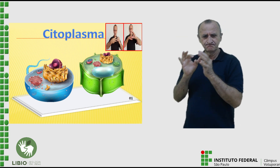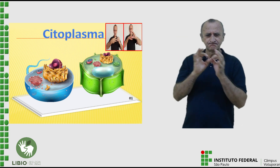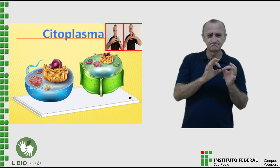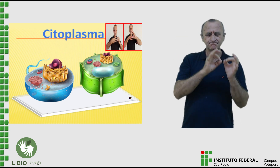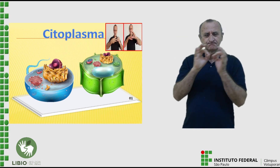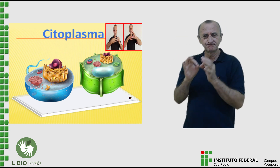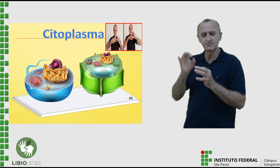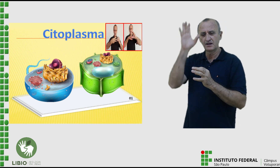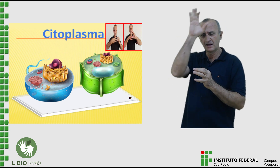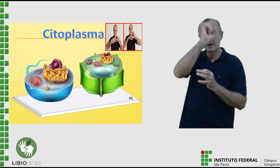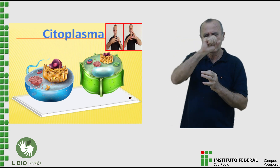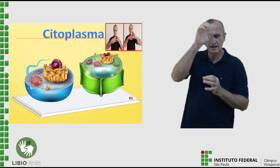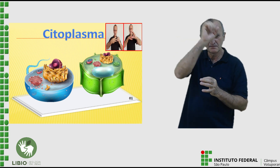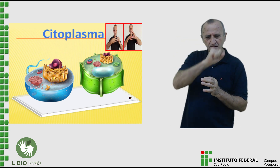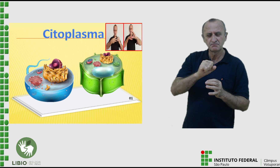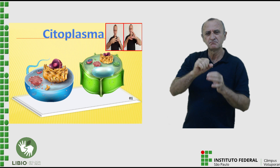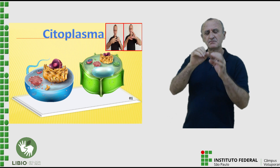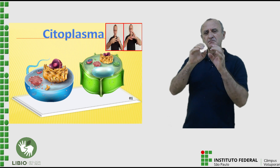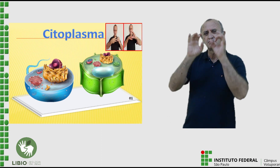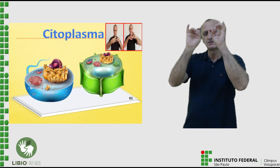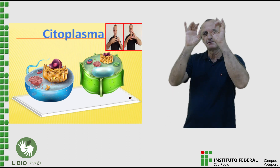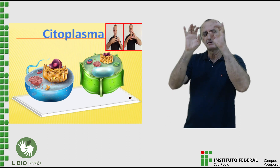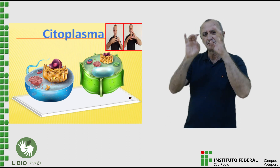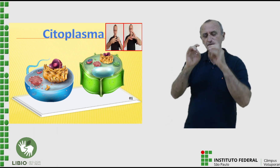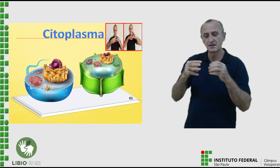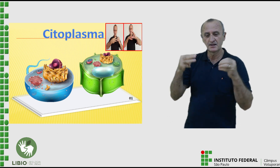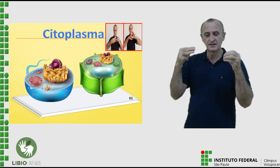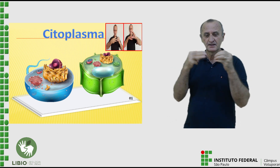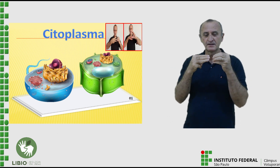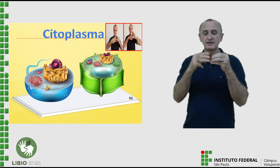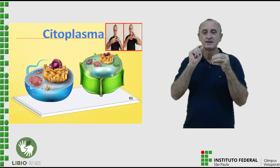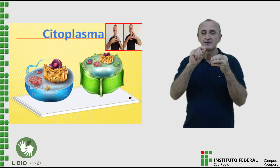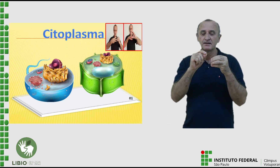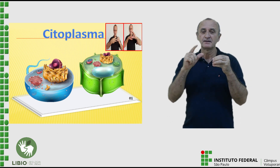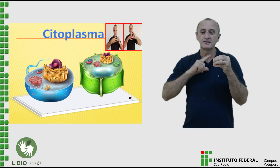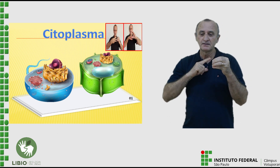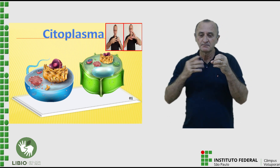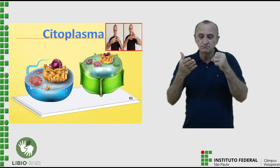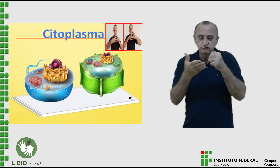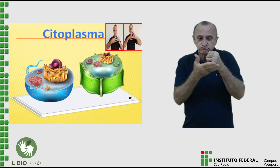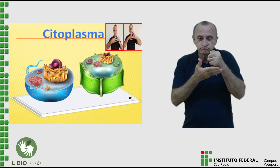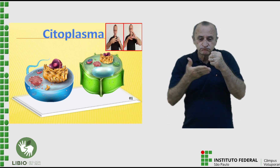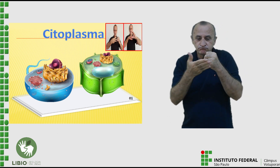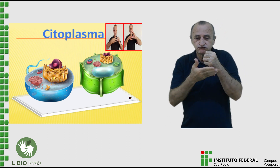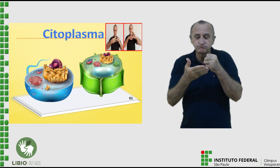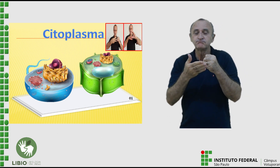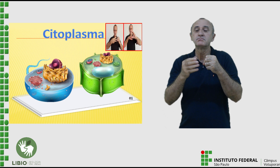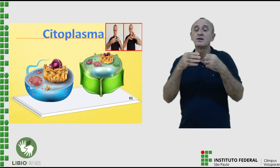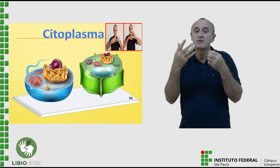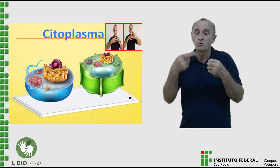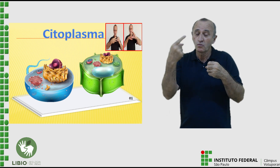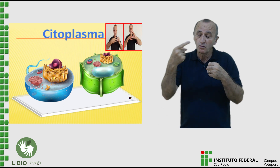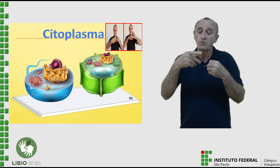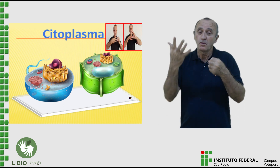Então, são aulas em vídeos para nós aprendermos. Nós já estudamos os primeiros componentes mínimos da célula,